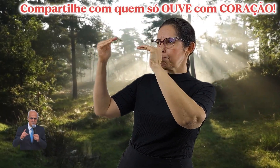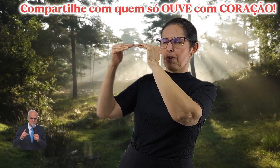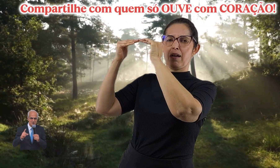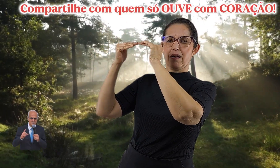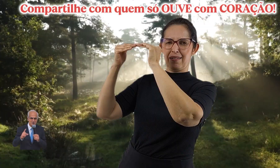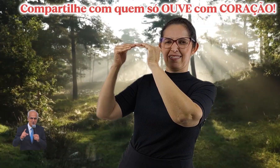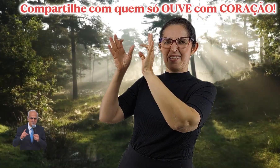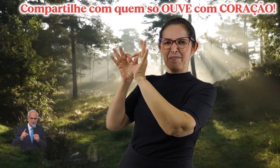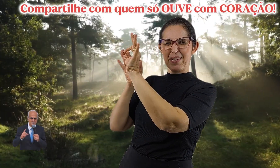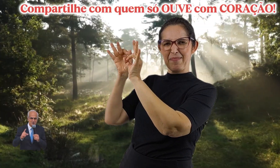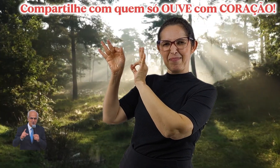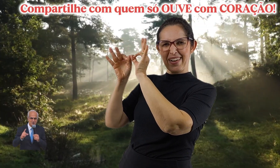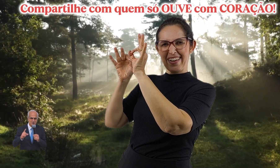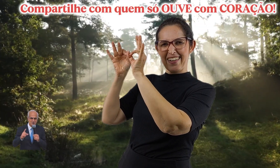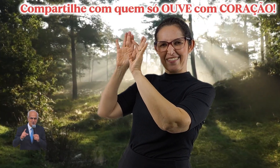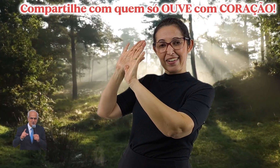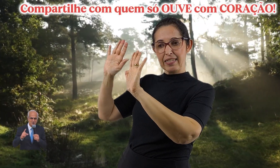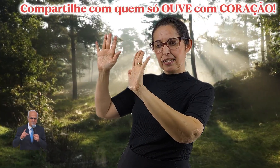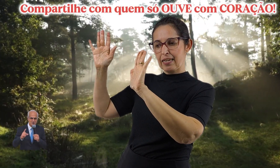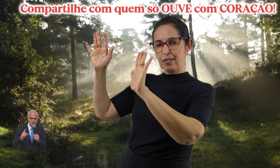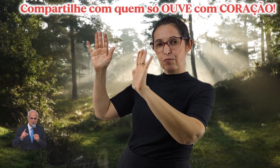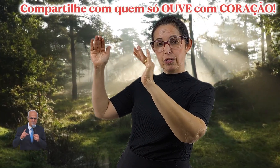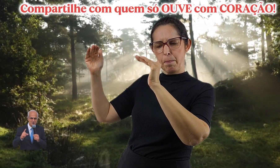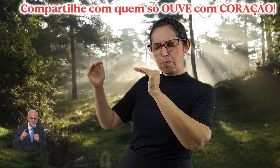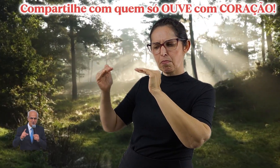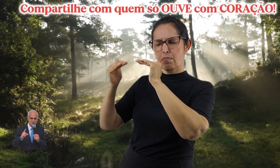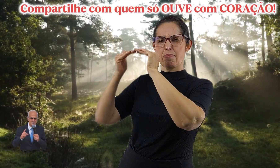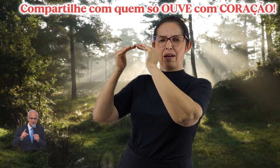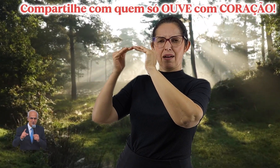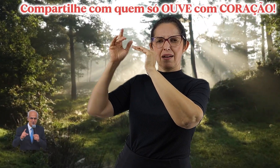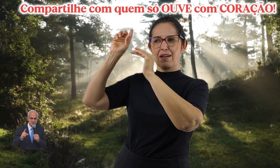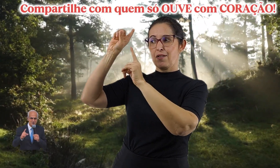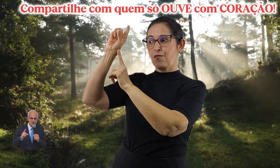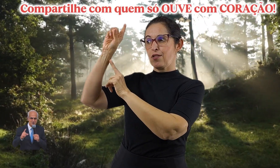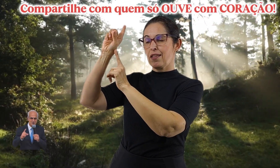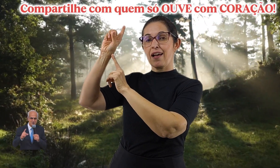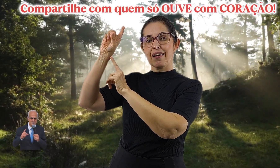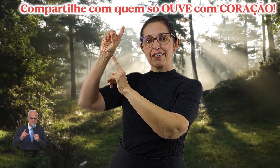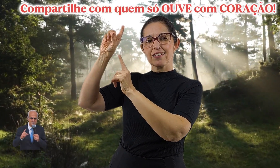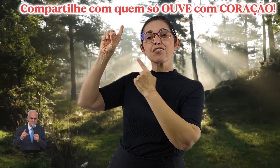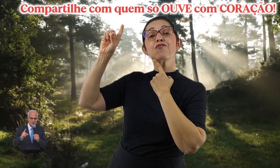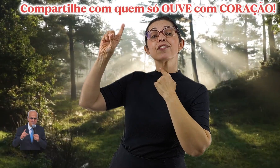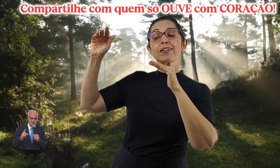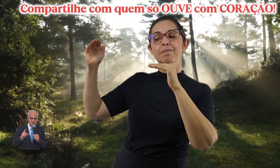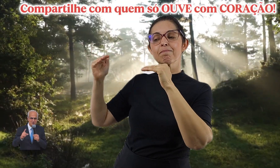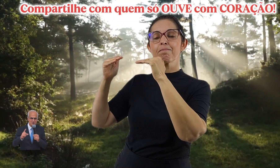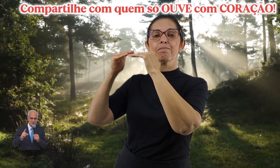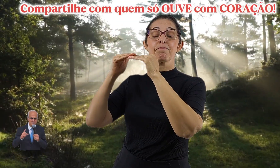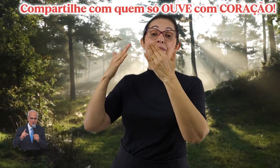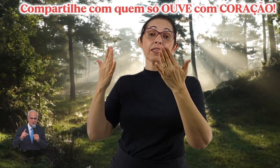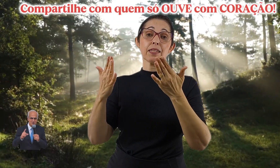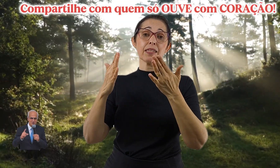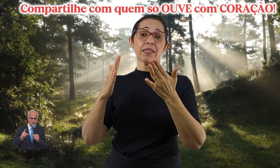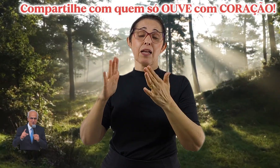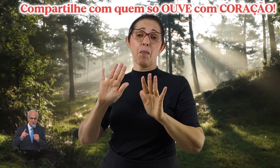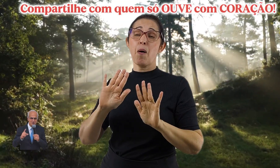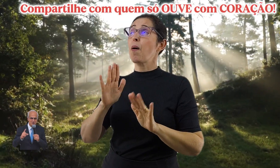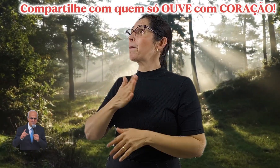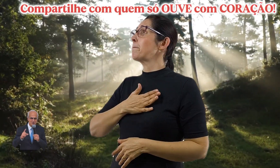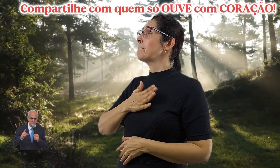plano eterno de Deus, com o querer de Deus. E essa luta, ela não pode chegar aqui hoje e dizer assim: Senhor, está aqui a minha